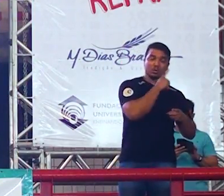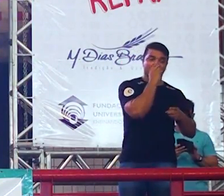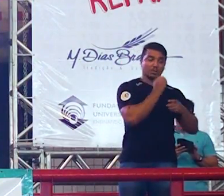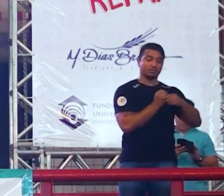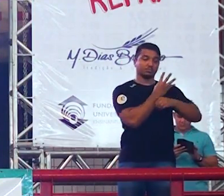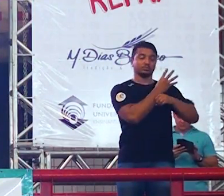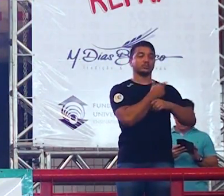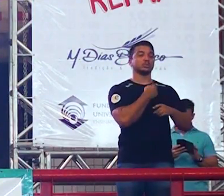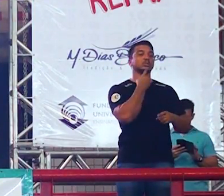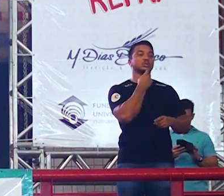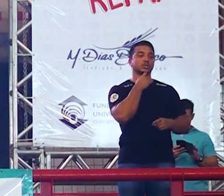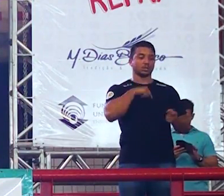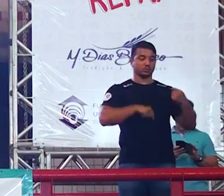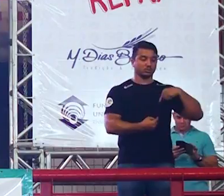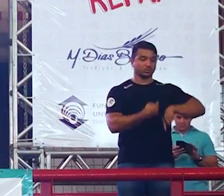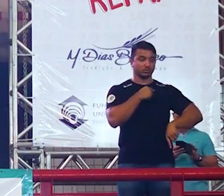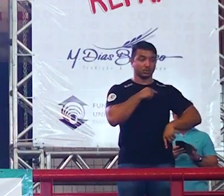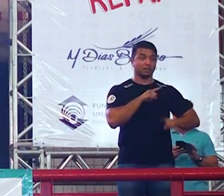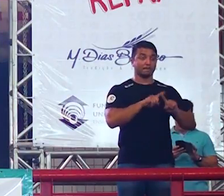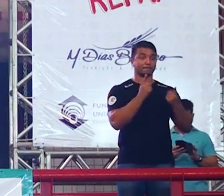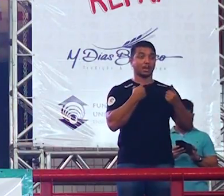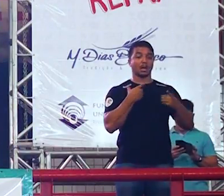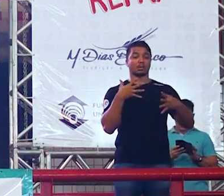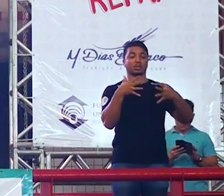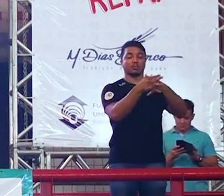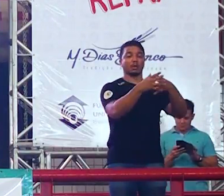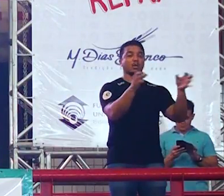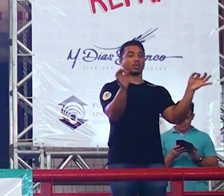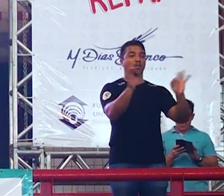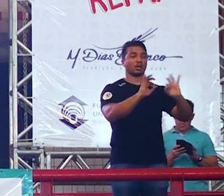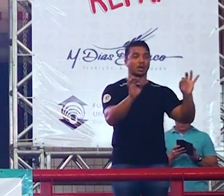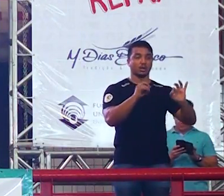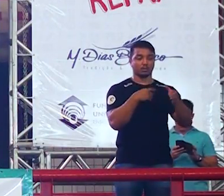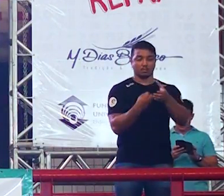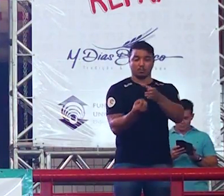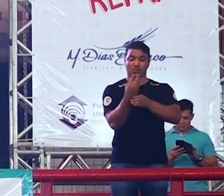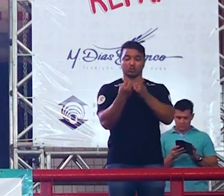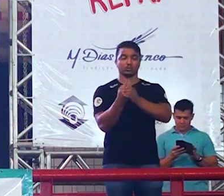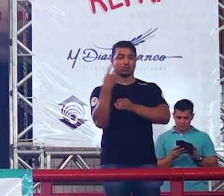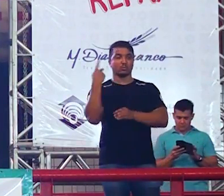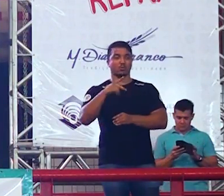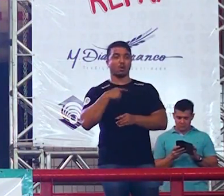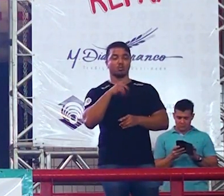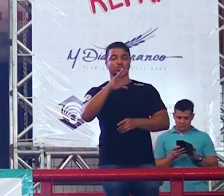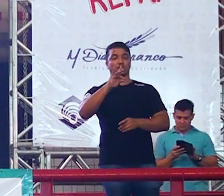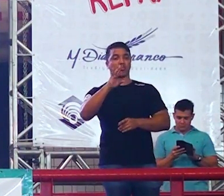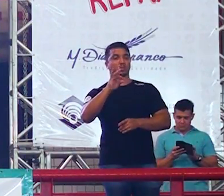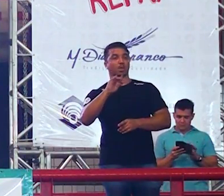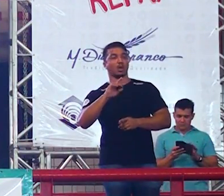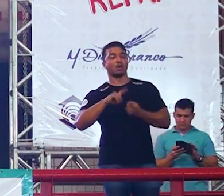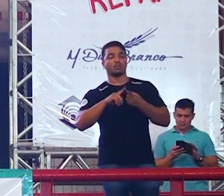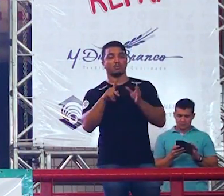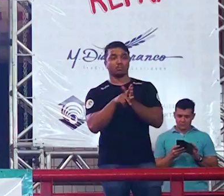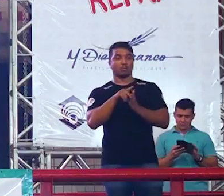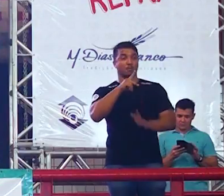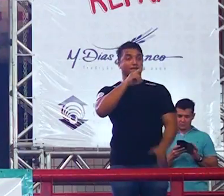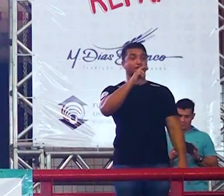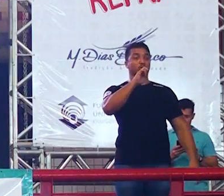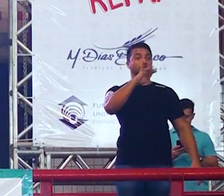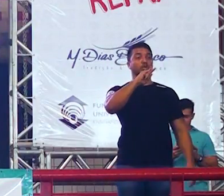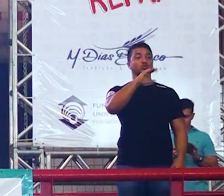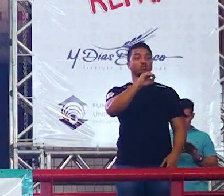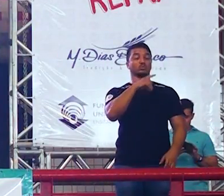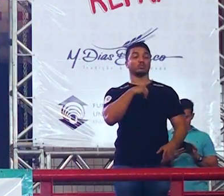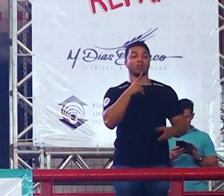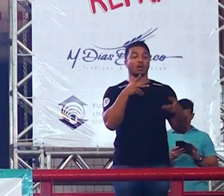para a corrente sanguínea. Não se mexeu na questão da produção do líquido seminal e nem do líquido prostático. O